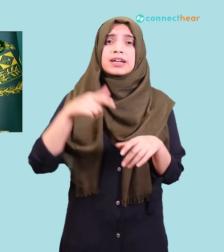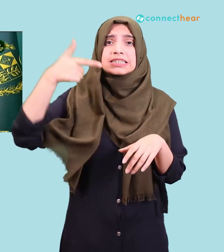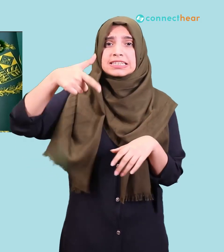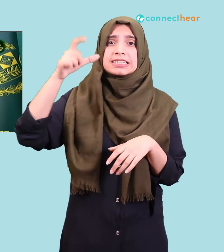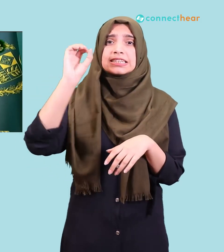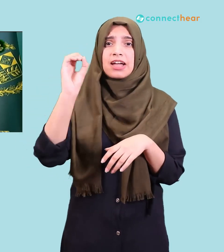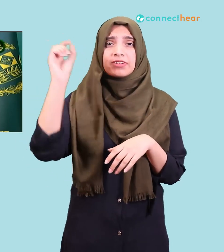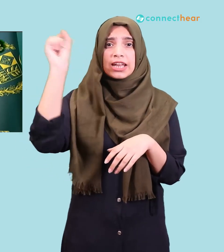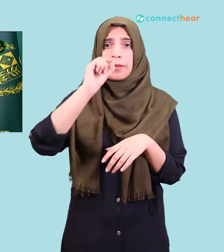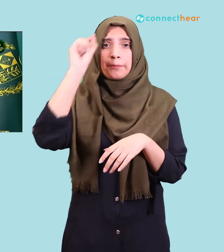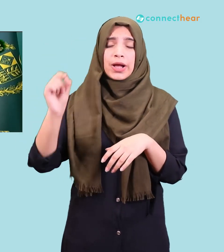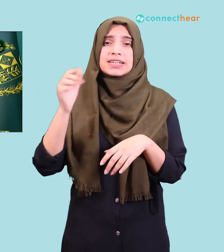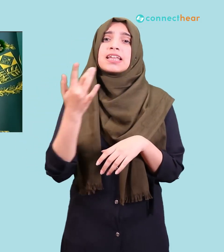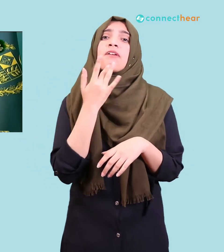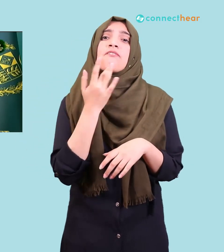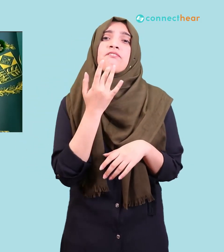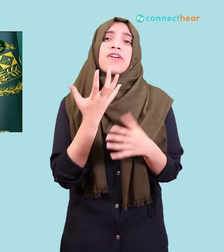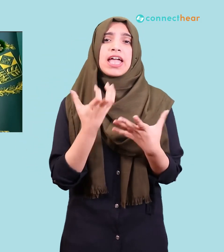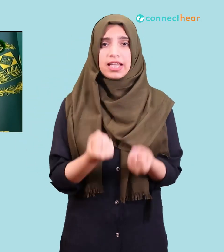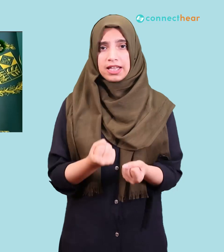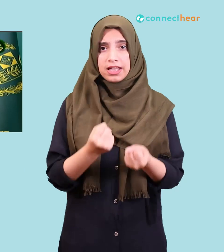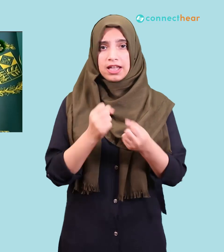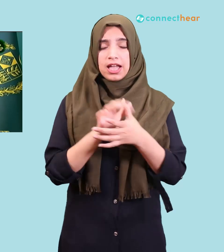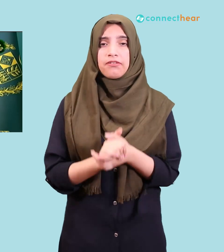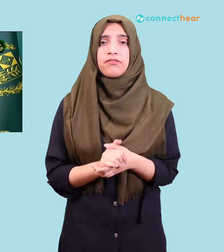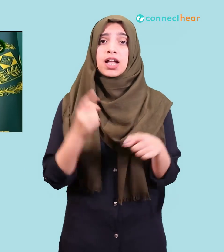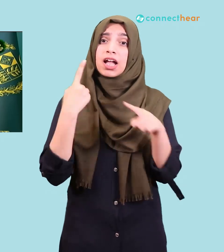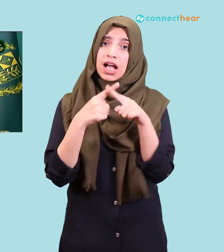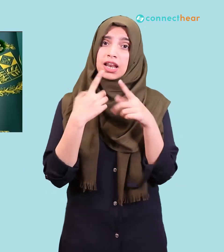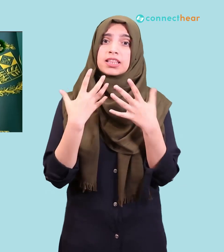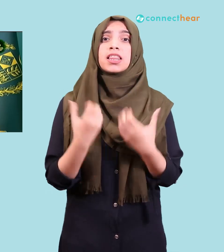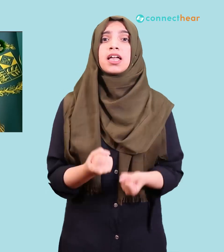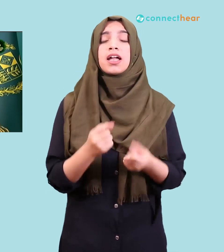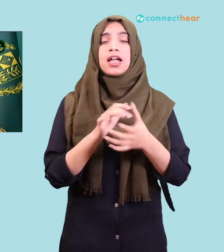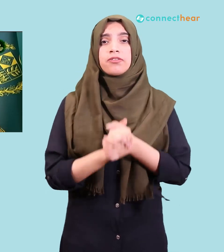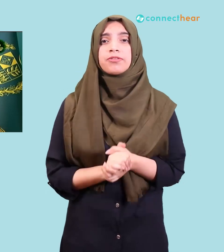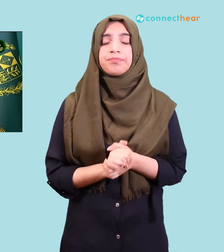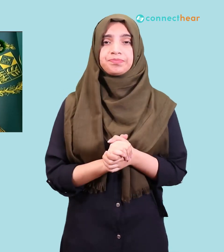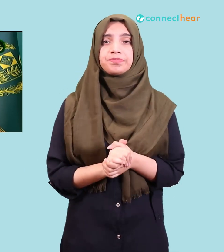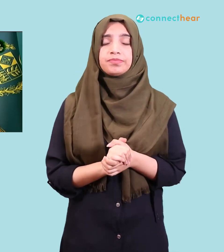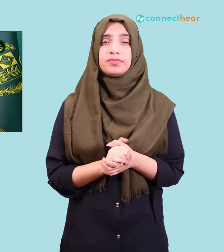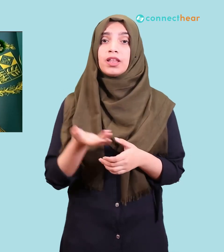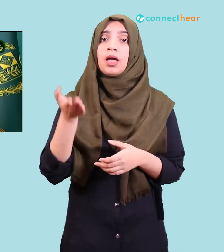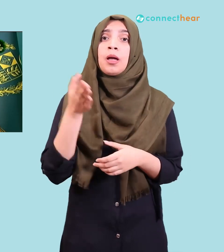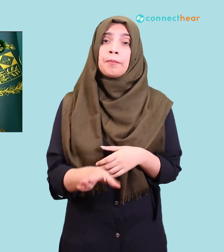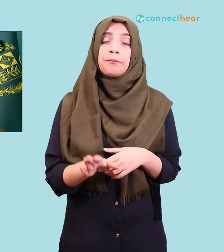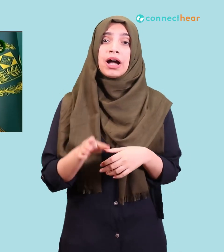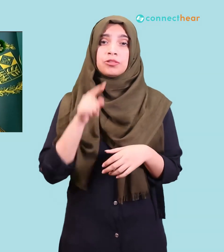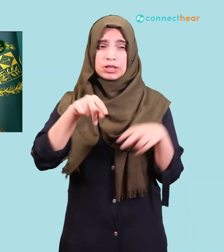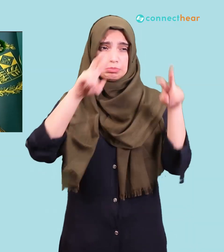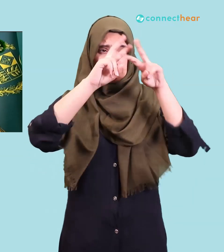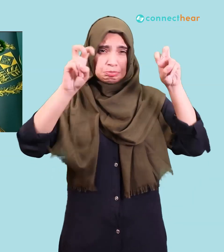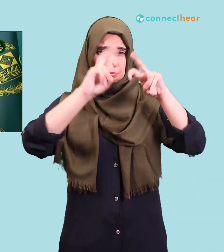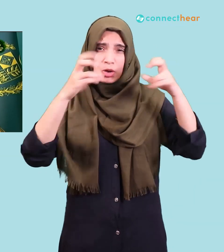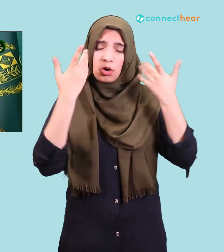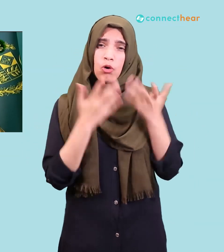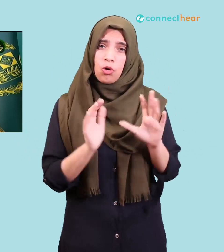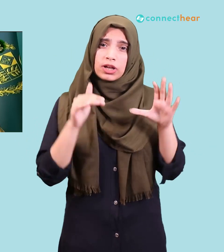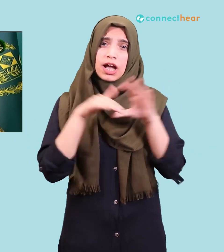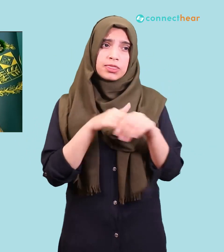یورپین یونین کی ڈس انفارمیشن لیب نے جب بتایا کہ ہندوستان کی کوئی 600 سائٹس ہیں, فیک سائٹس, میڈیا